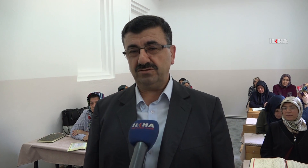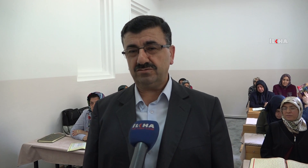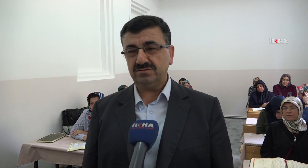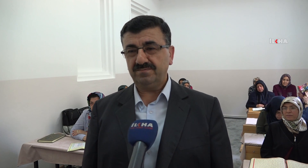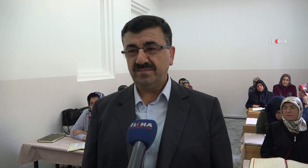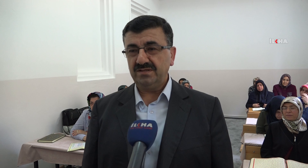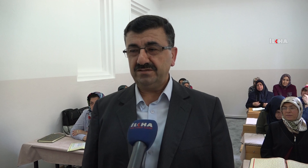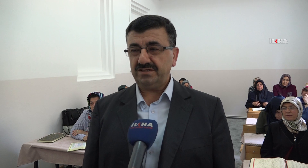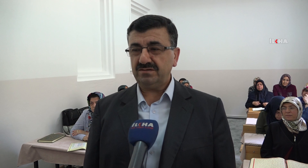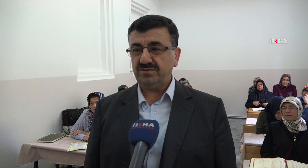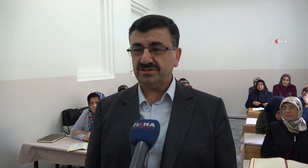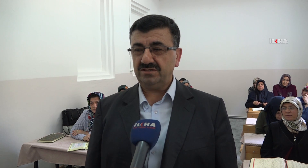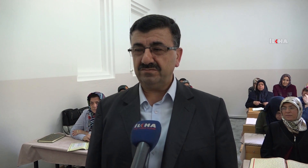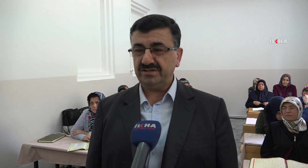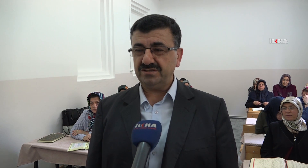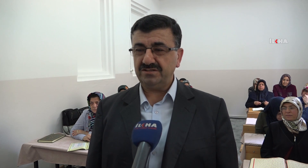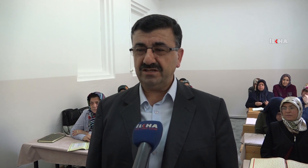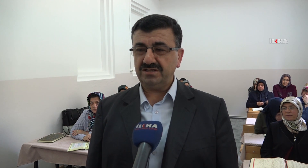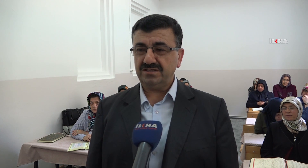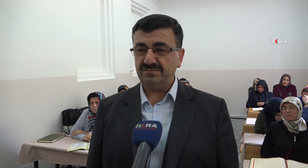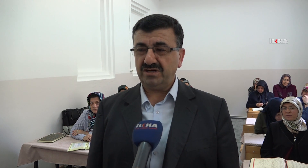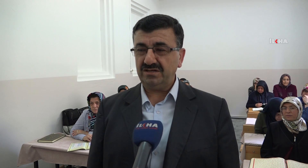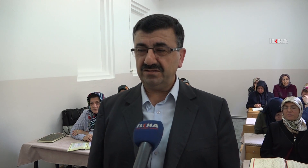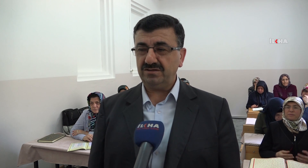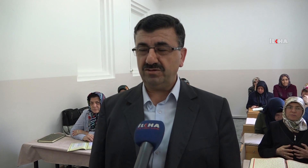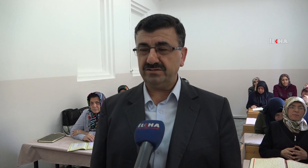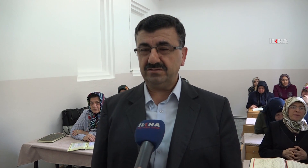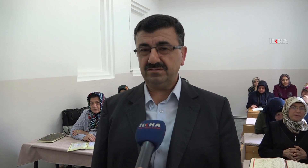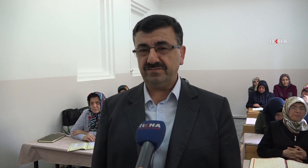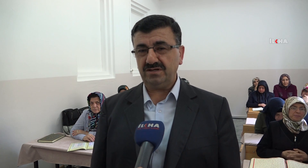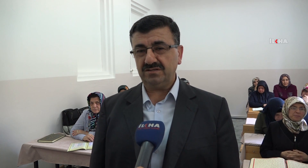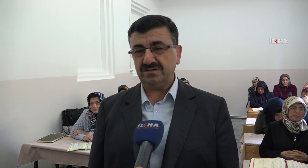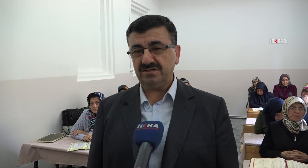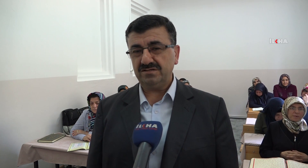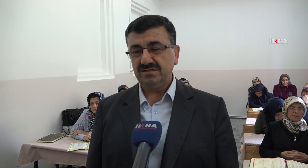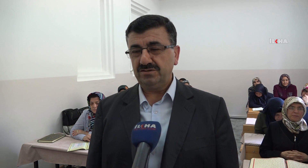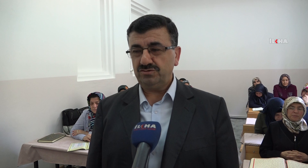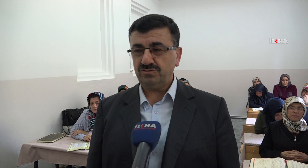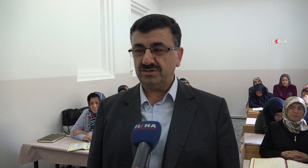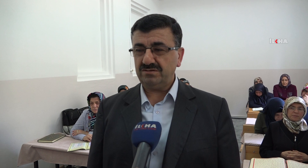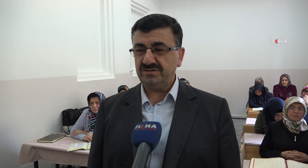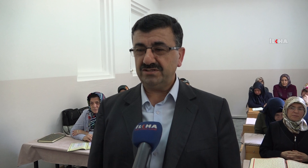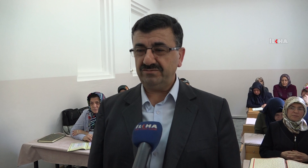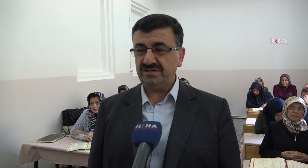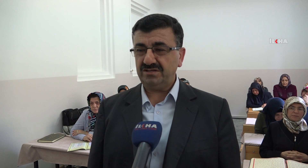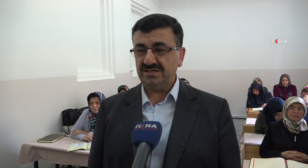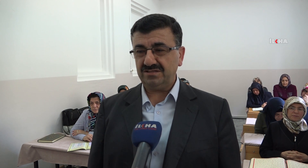üretiliyor. Gerek başkanlık merkezinden gerekse mahallinde olan faaliyetlerde çok güzel bir seviyeye